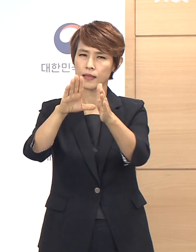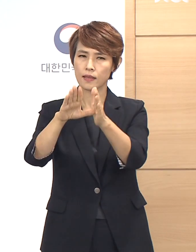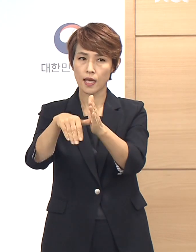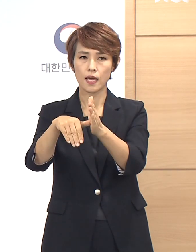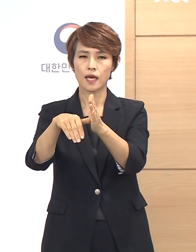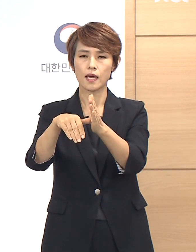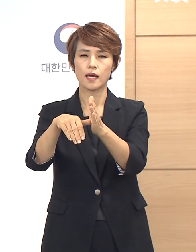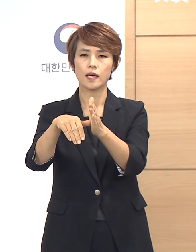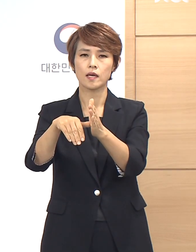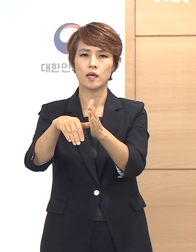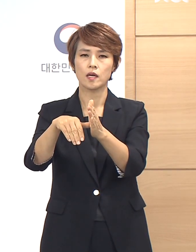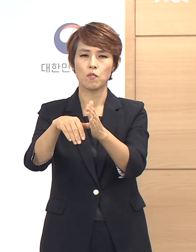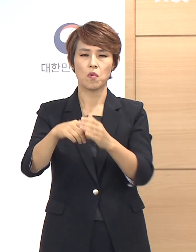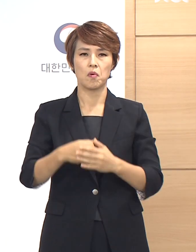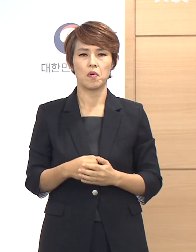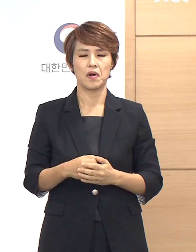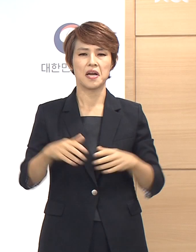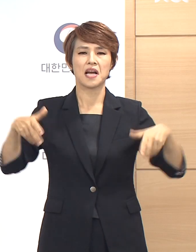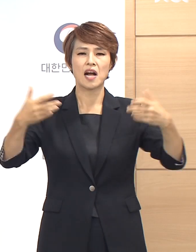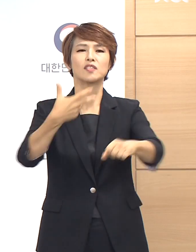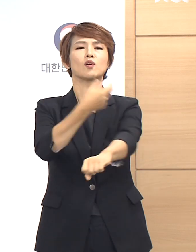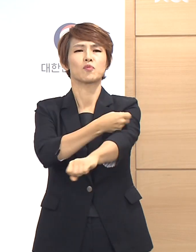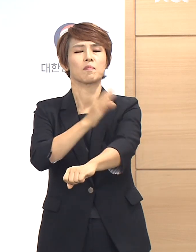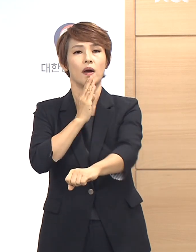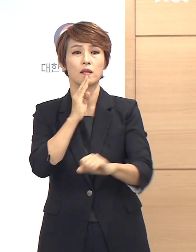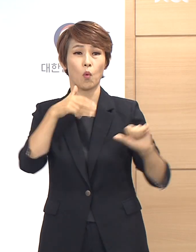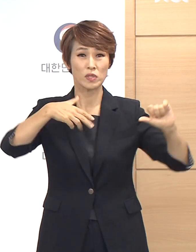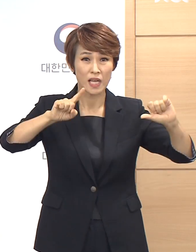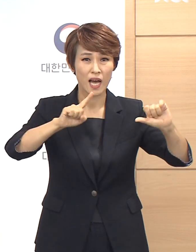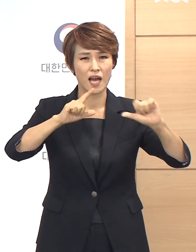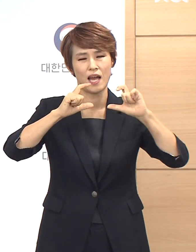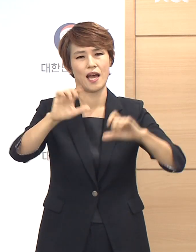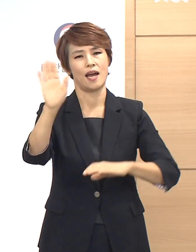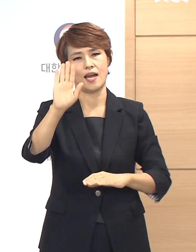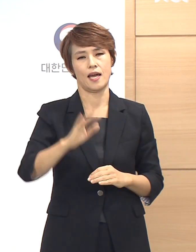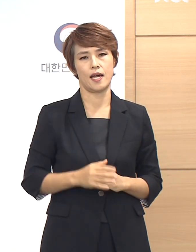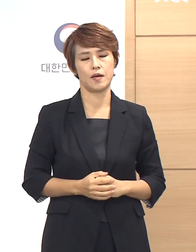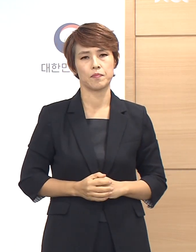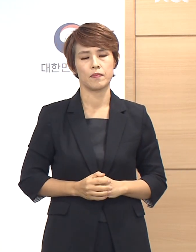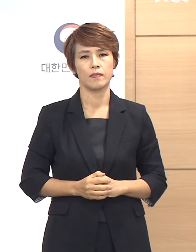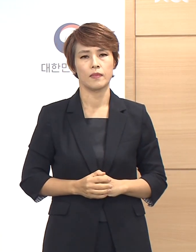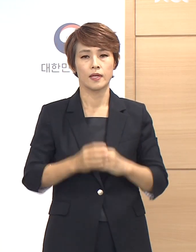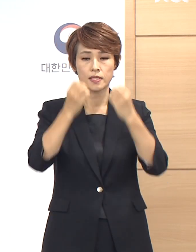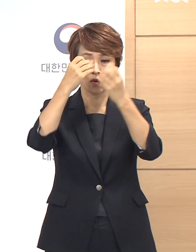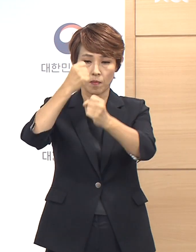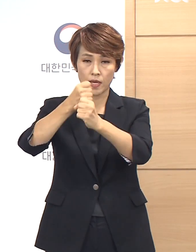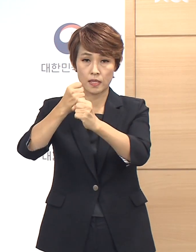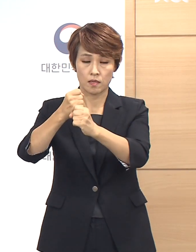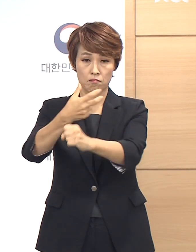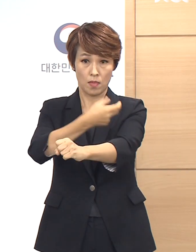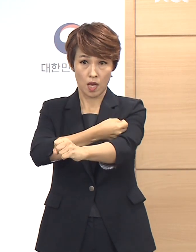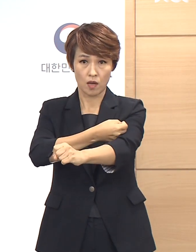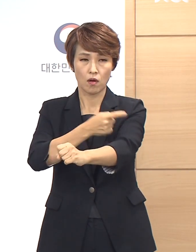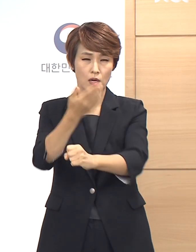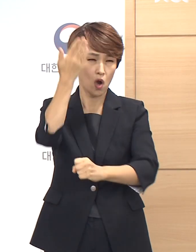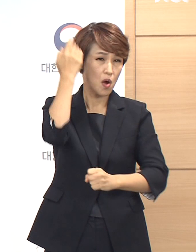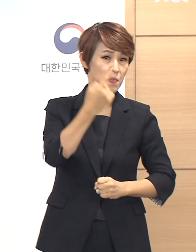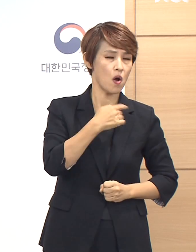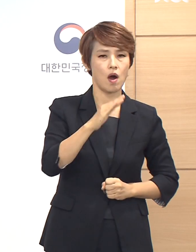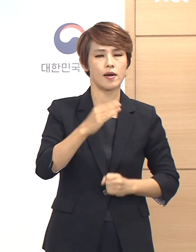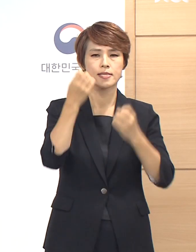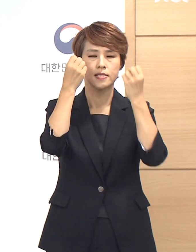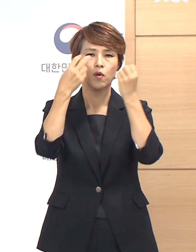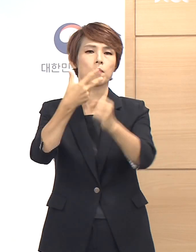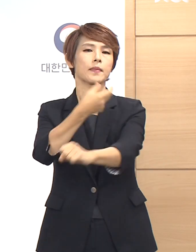접종이라고 부르지 그걸 5차, 6차 이렇게 하지는 않을 것입니다. 왜냐하면 계량 백신은 새로운 백신이기 때문입니다.